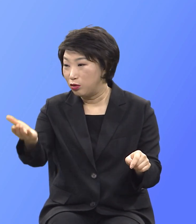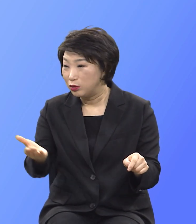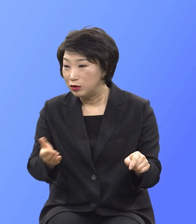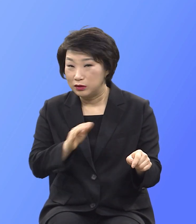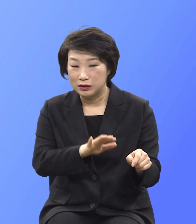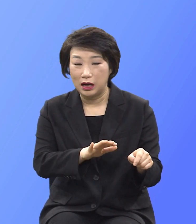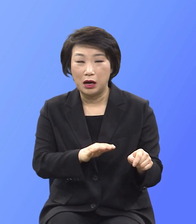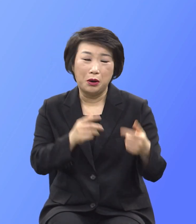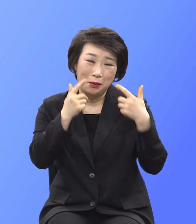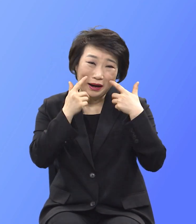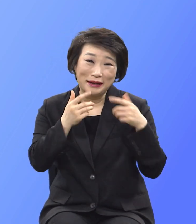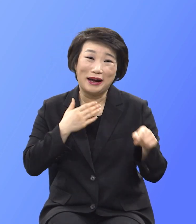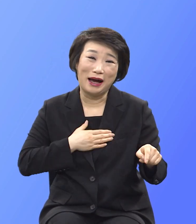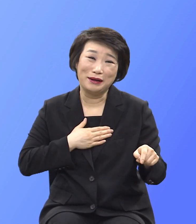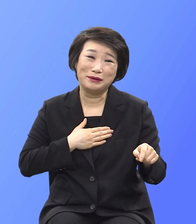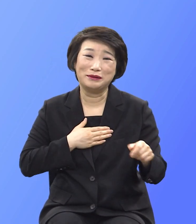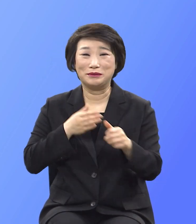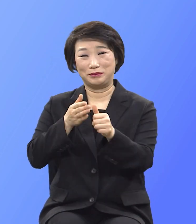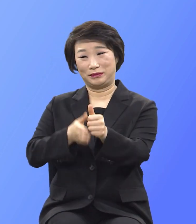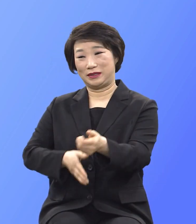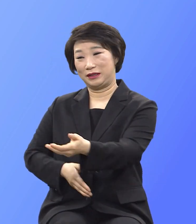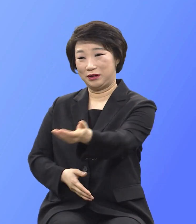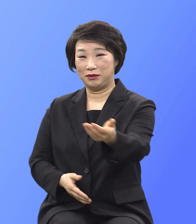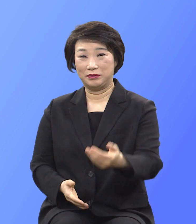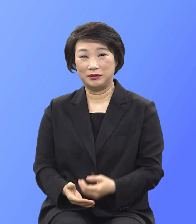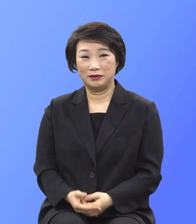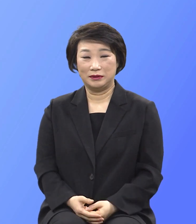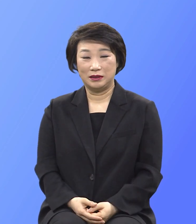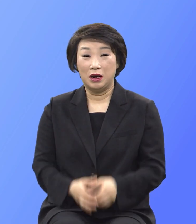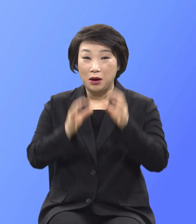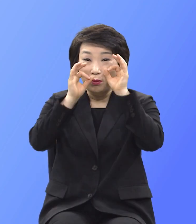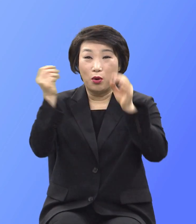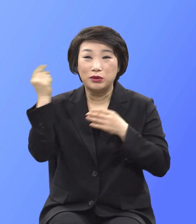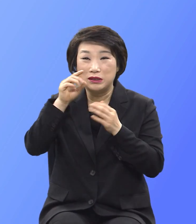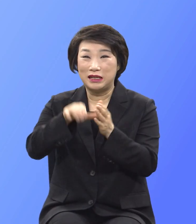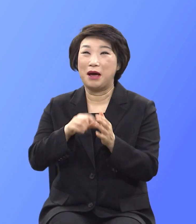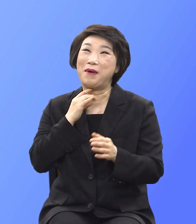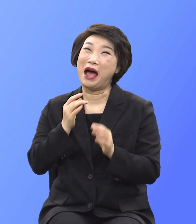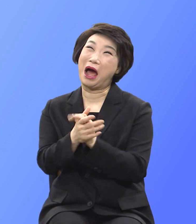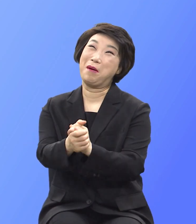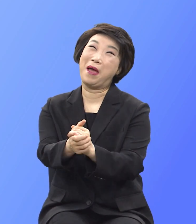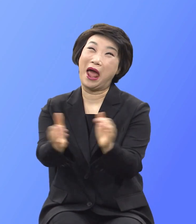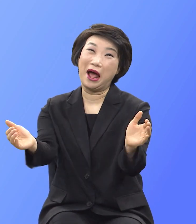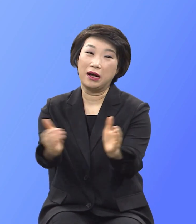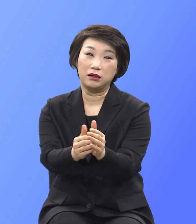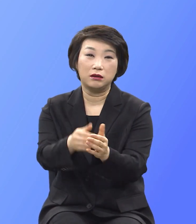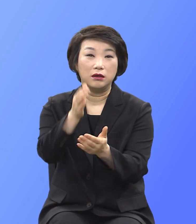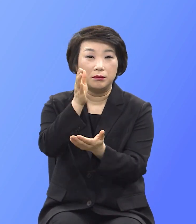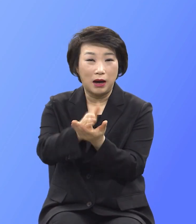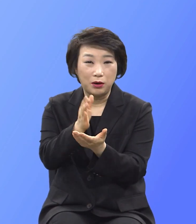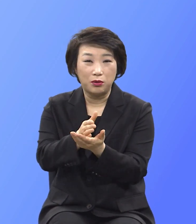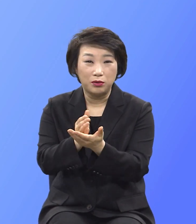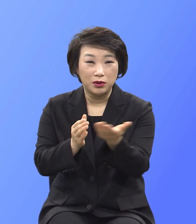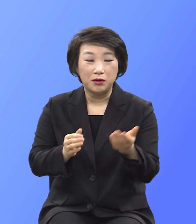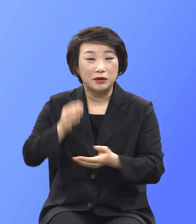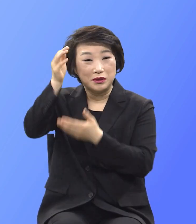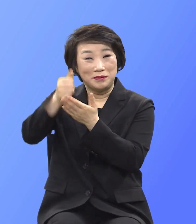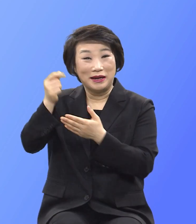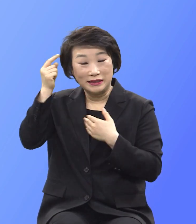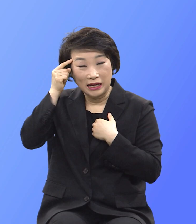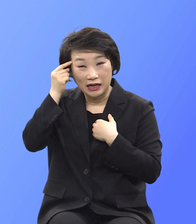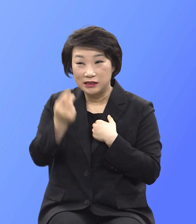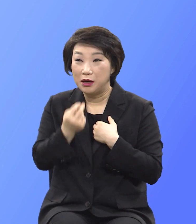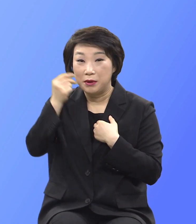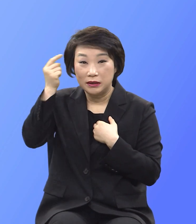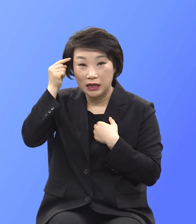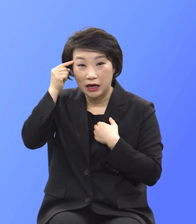우리가 확실하게 좀 알고 들을 때만 아멘 하지 말고 성령의 생각,